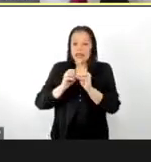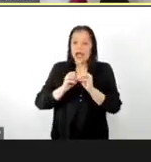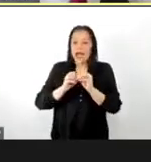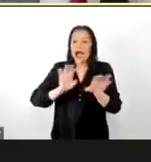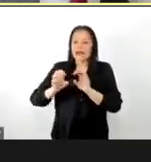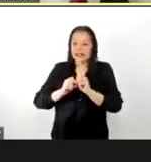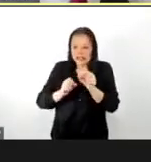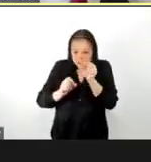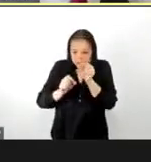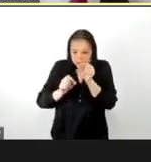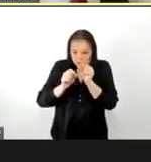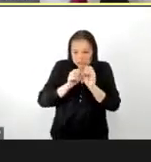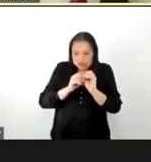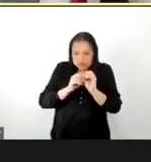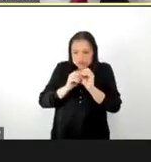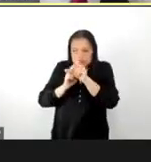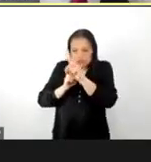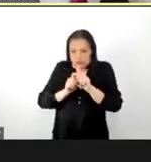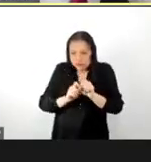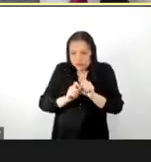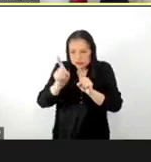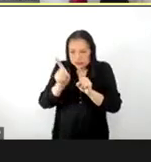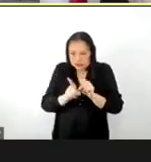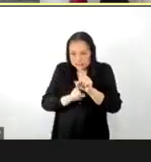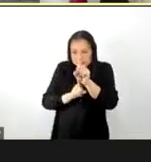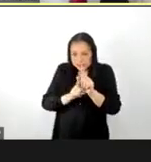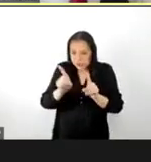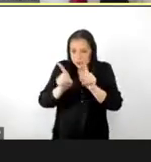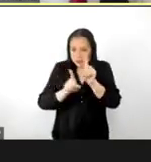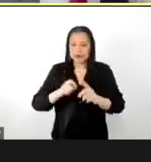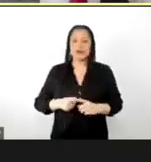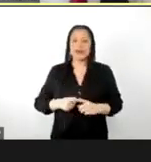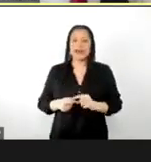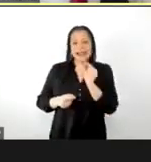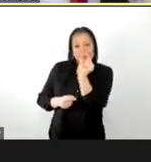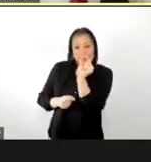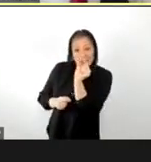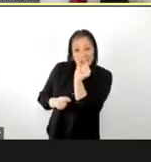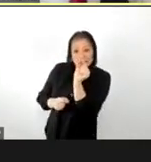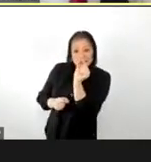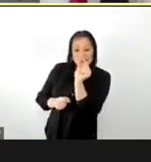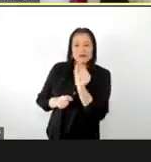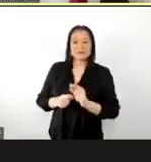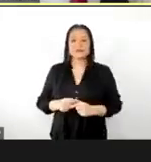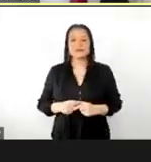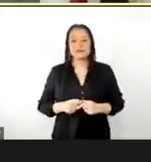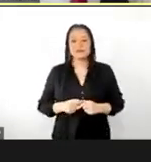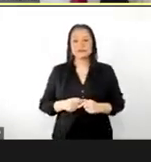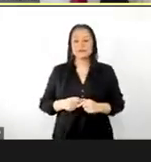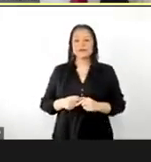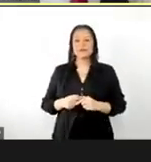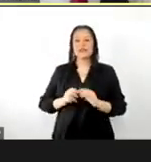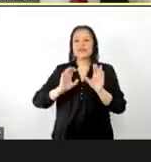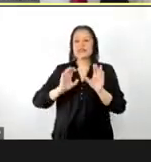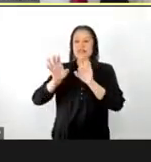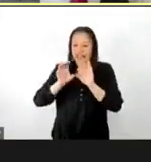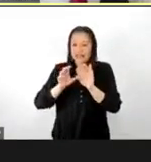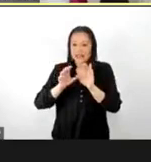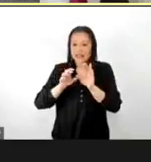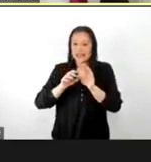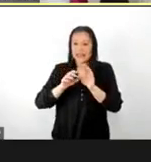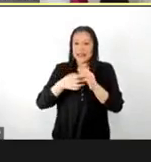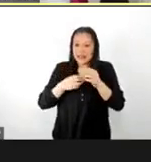fabrica espigas. Se identifica. Los científicos han dicho, por ejemplo, que este pedacito de acá es el que